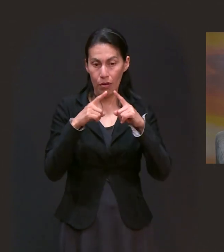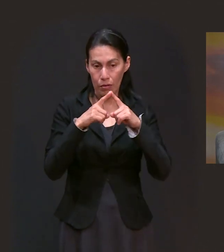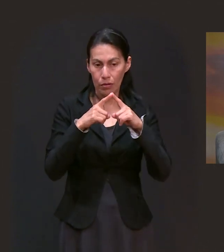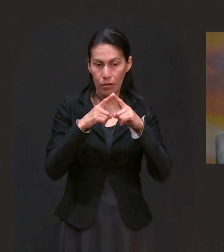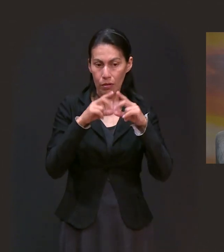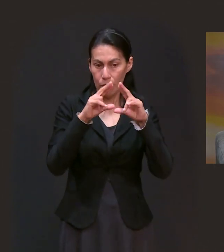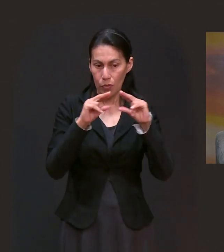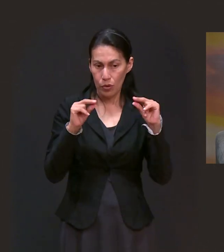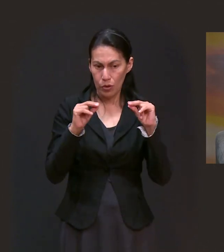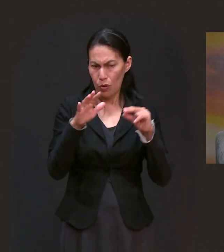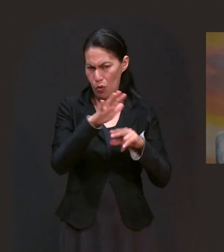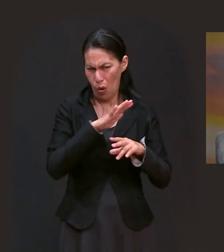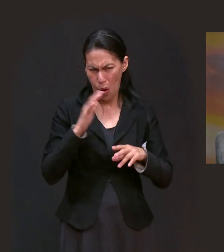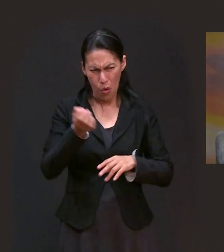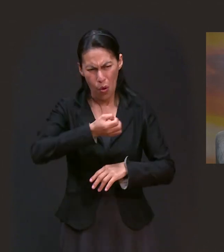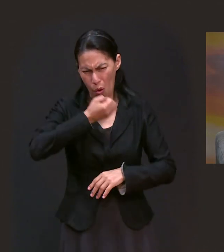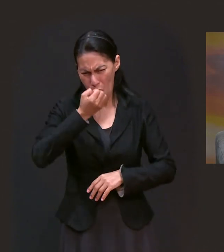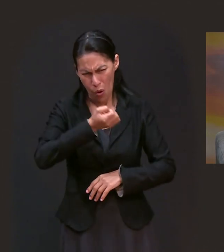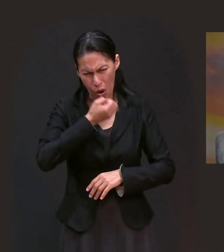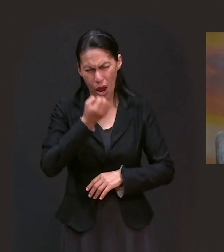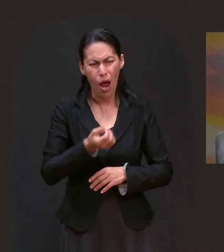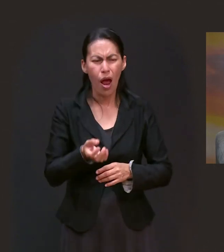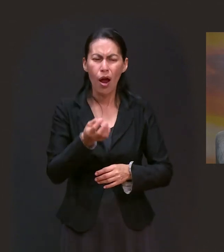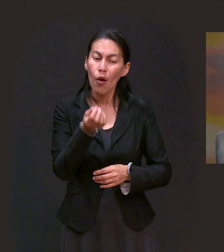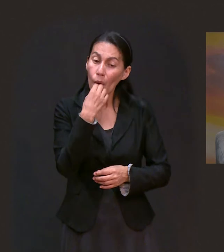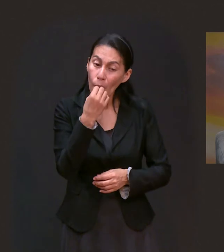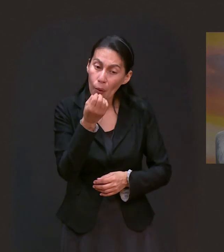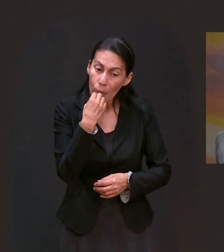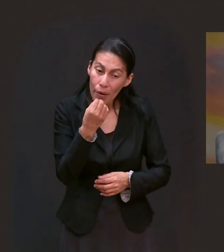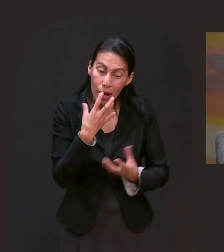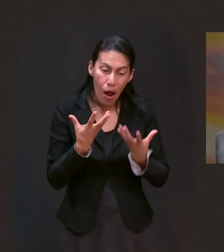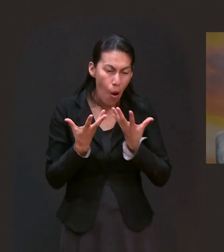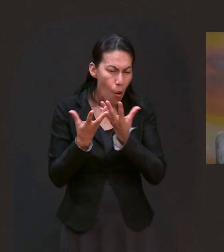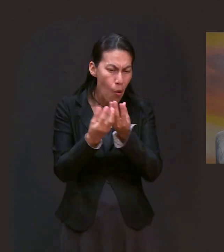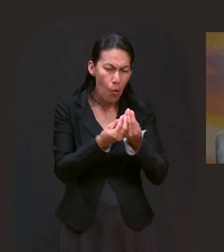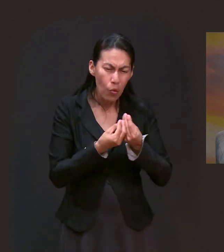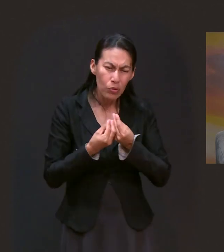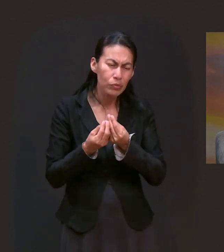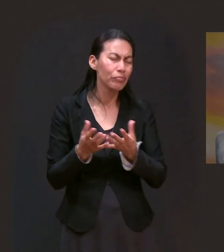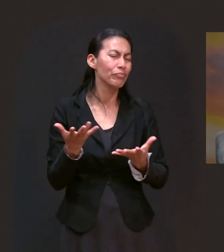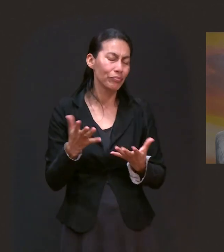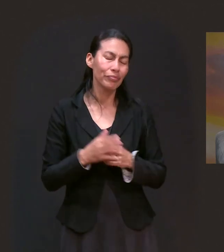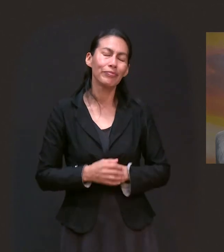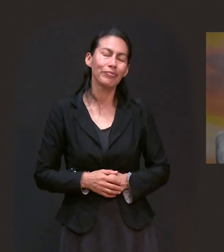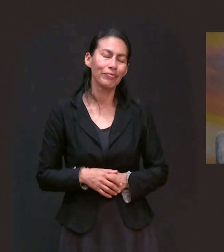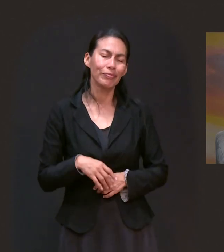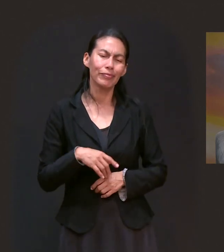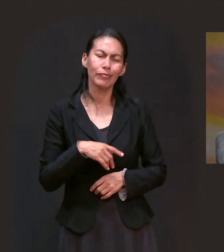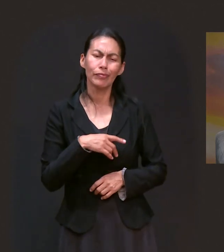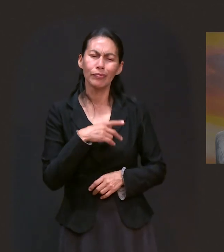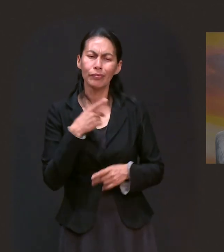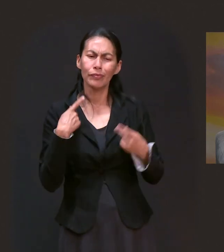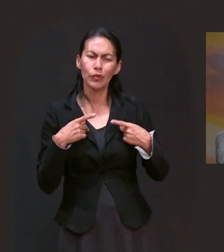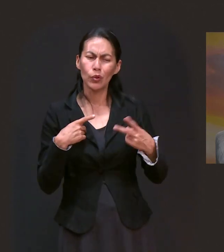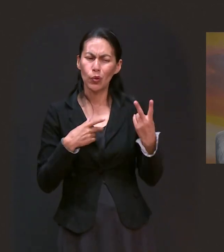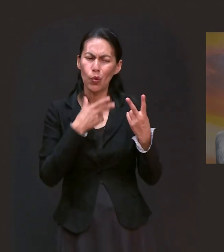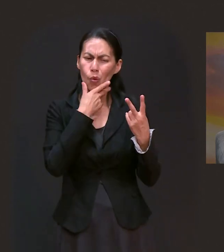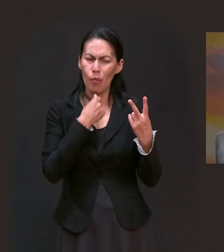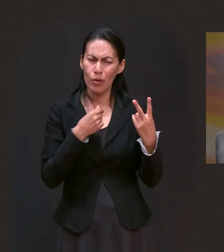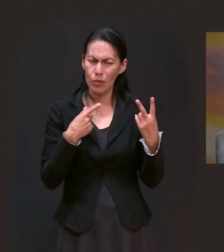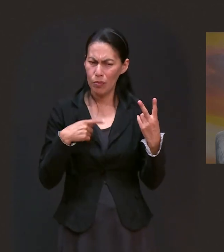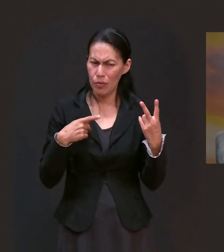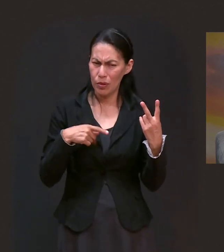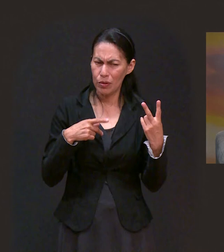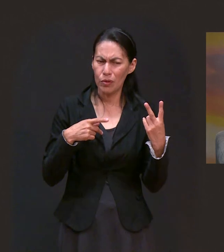lo que entonces una vez en la iglesia japonesa ellos quedaron fascinados porque bueno aparte de la comida y todo